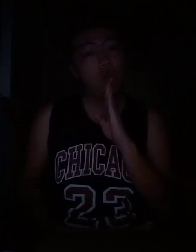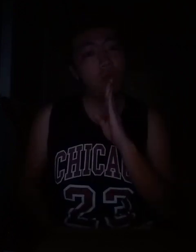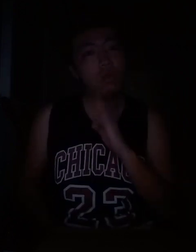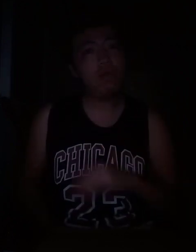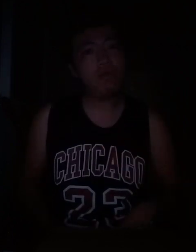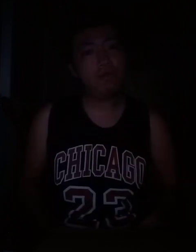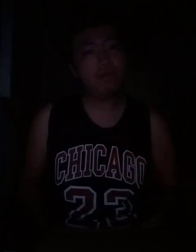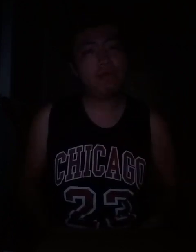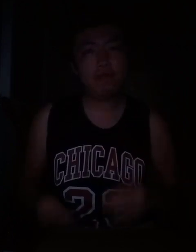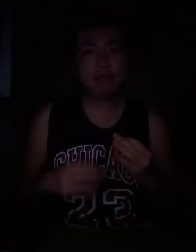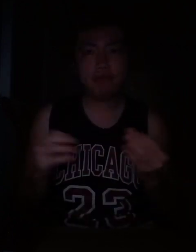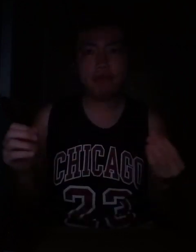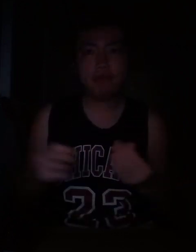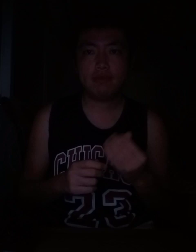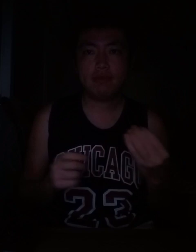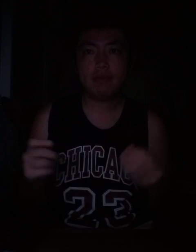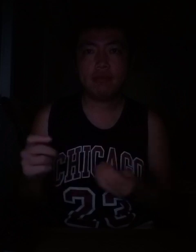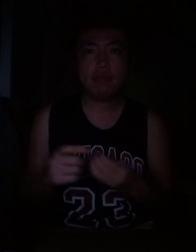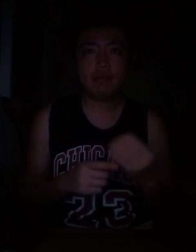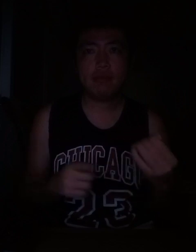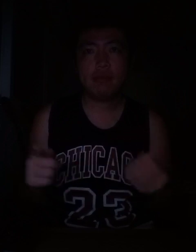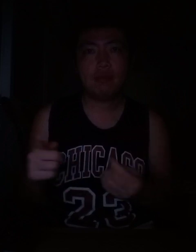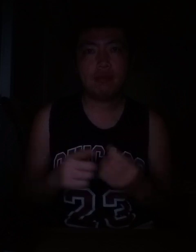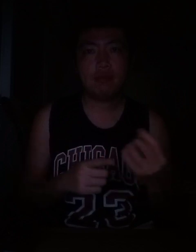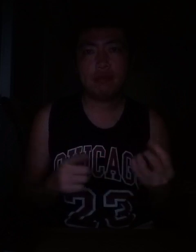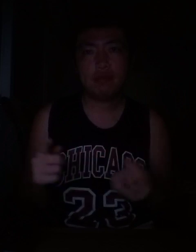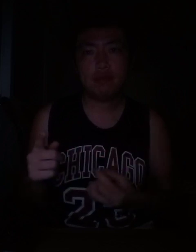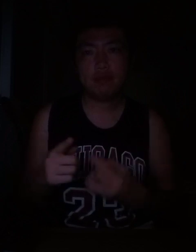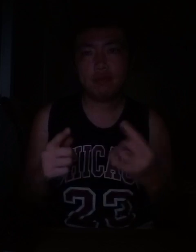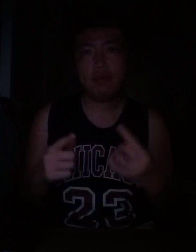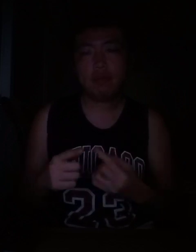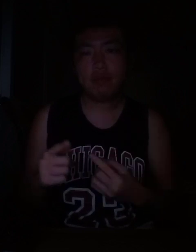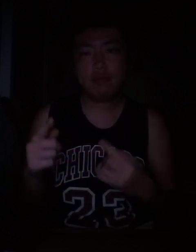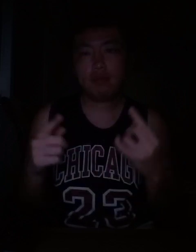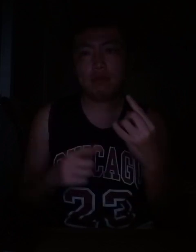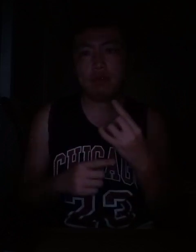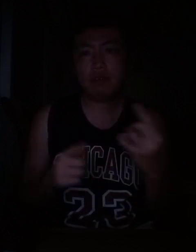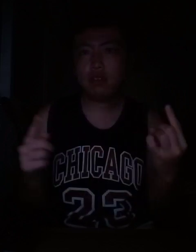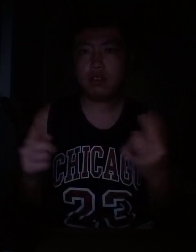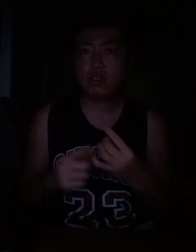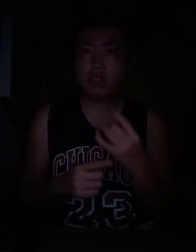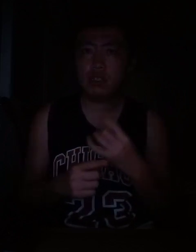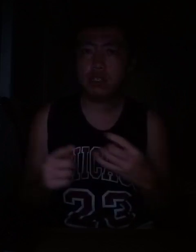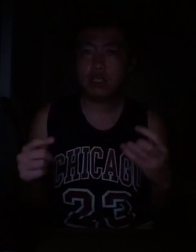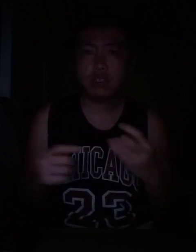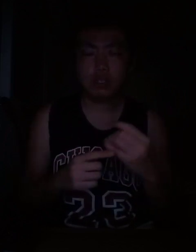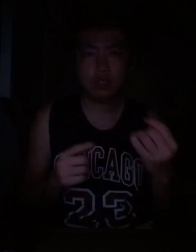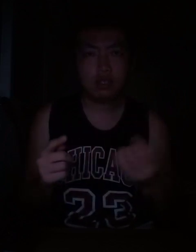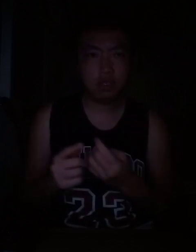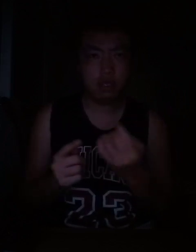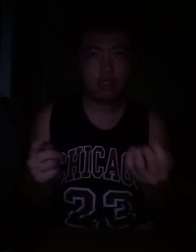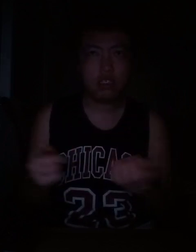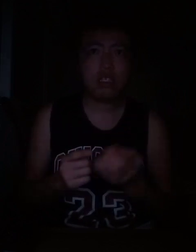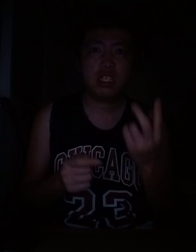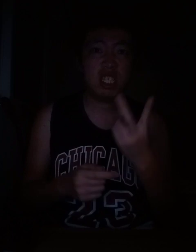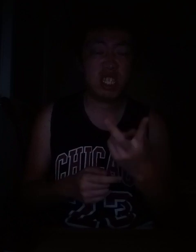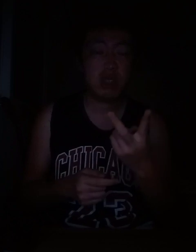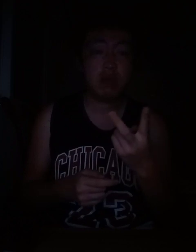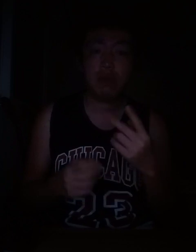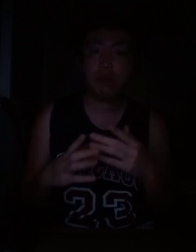네, 그렇습니다. 이 분당 서현역 사건 이후 급격히 늘었는데요. 이 경찰이 파악한 이런 게시물만 200건에 이릅니다. 예.